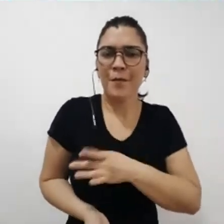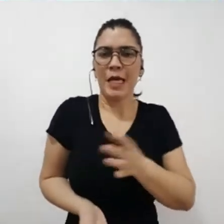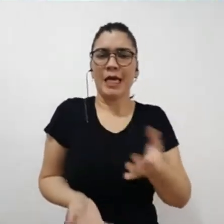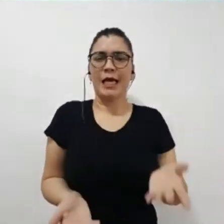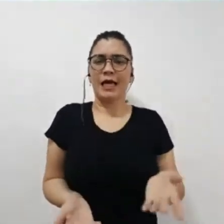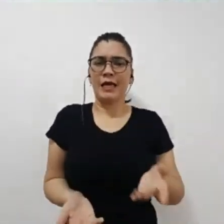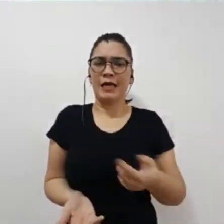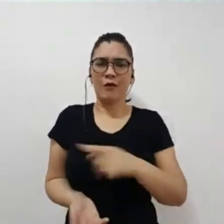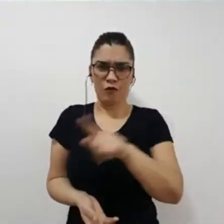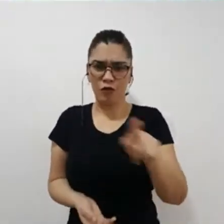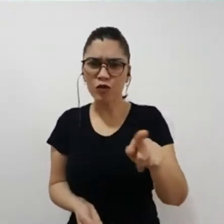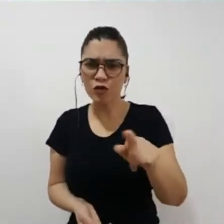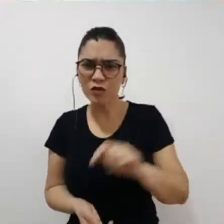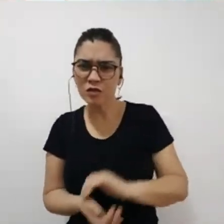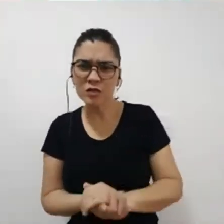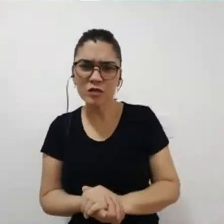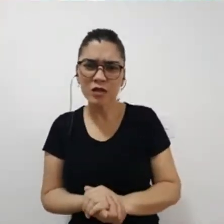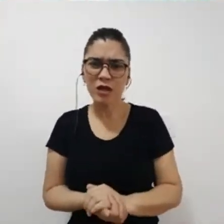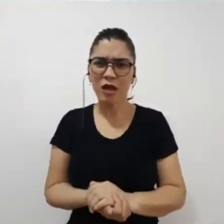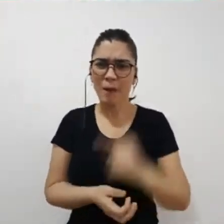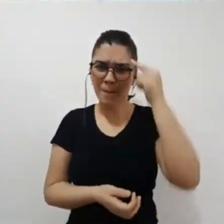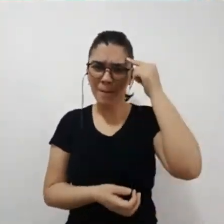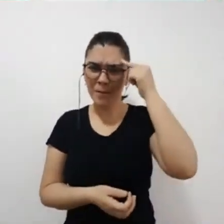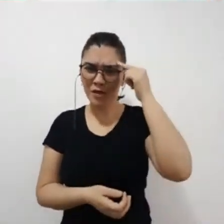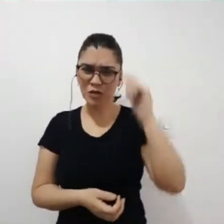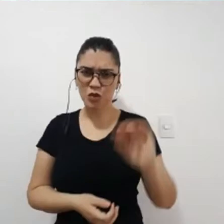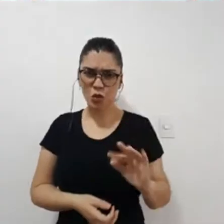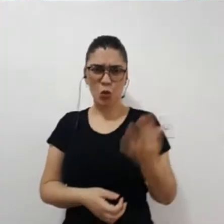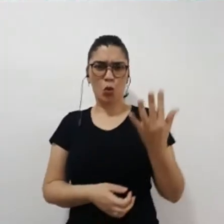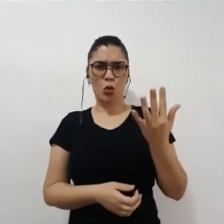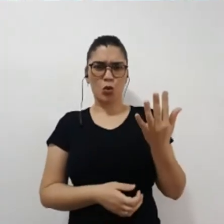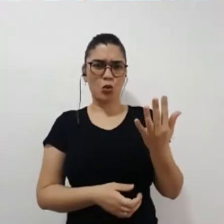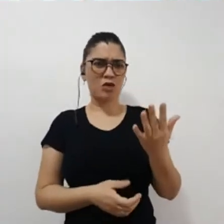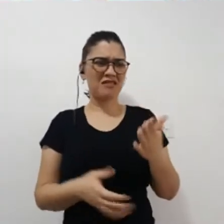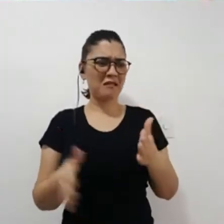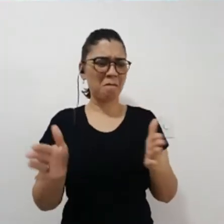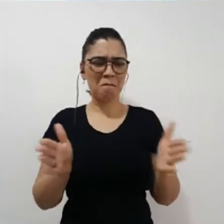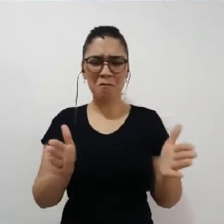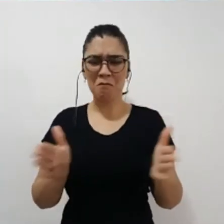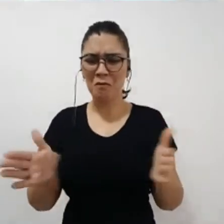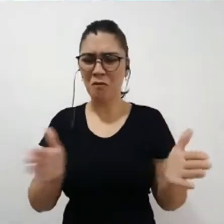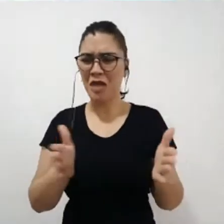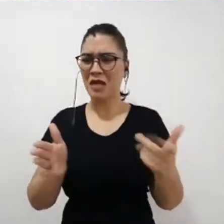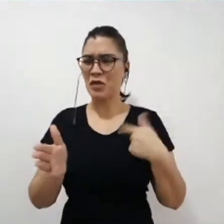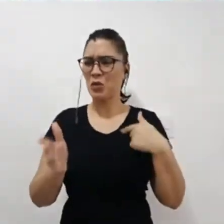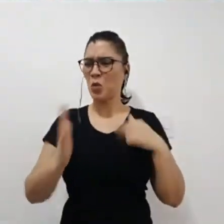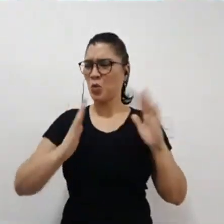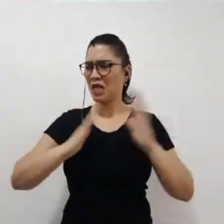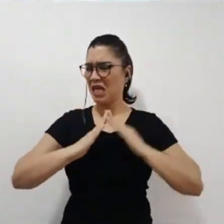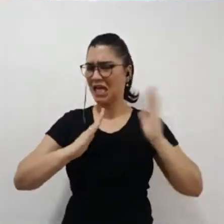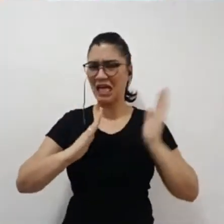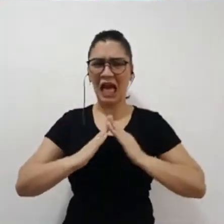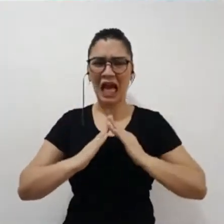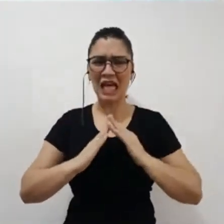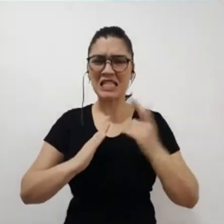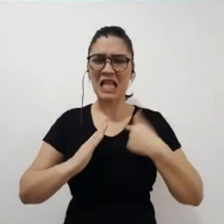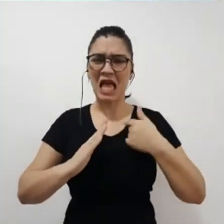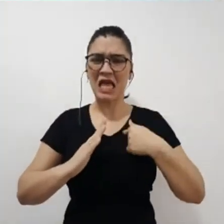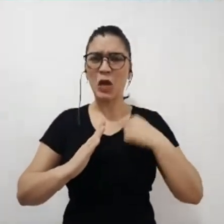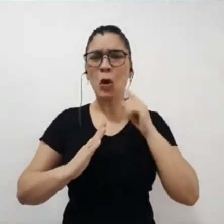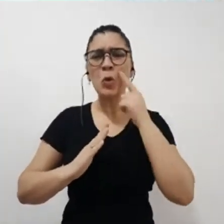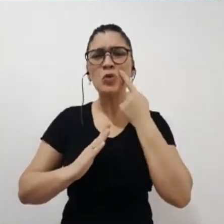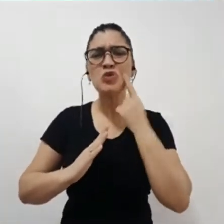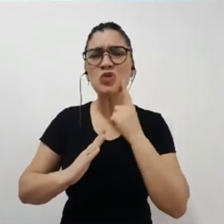permita que as circunstâncias dessa pandemia te faça derramar lágrimas em vão.